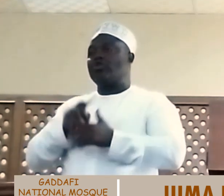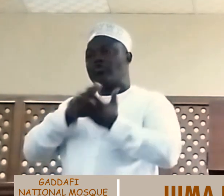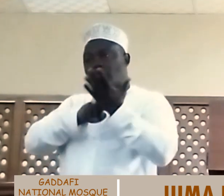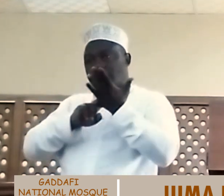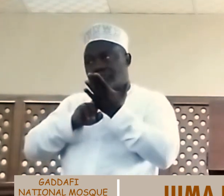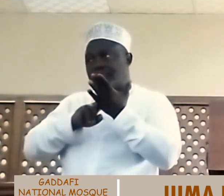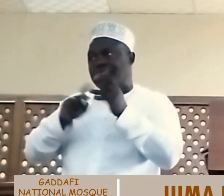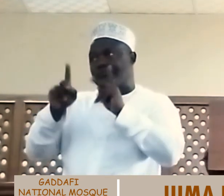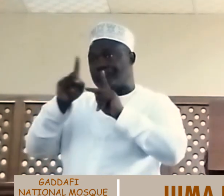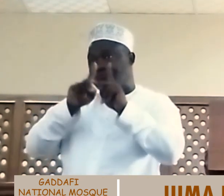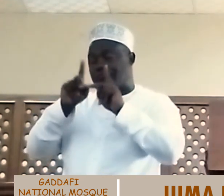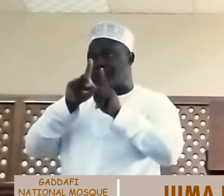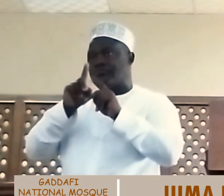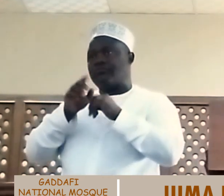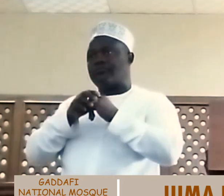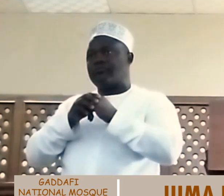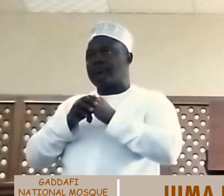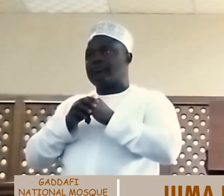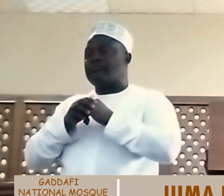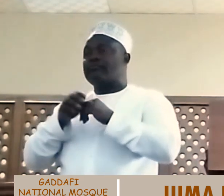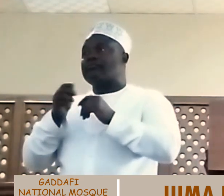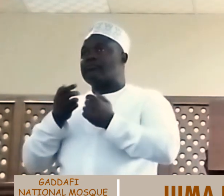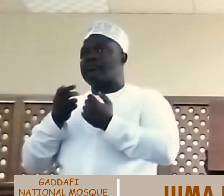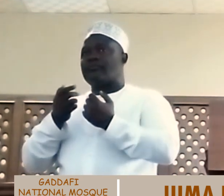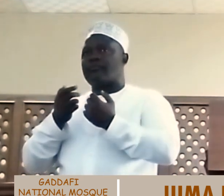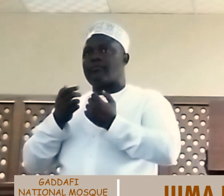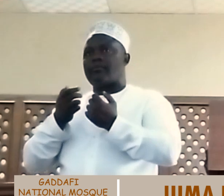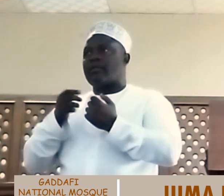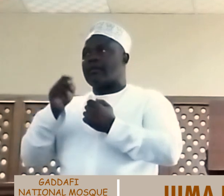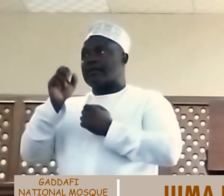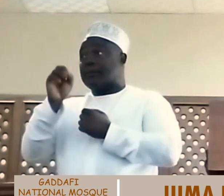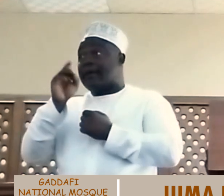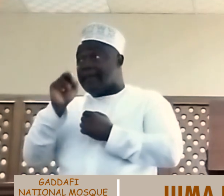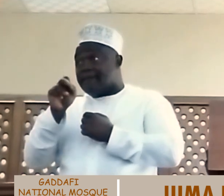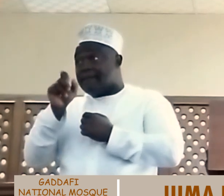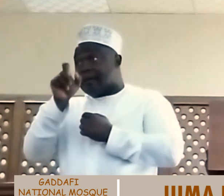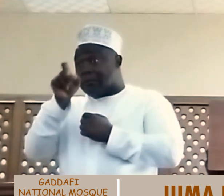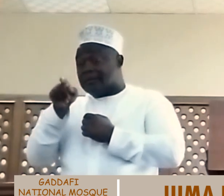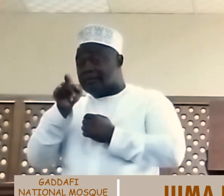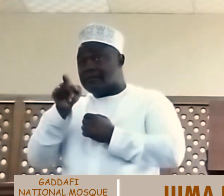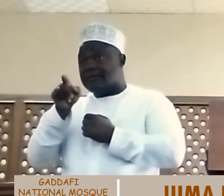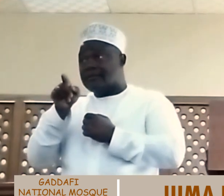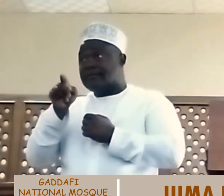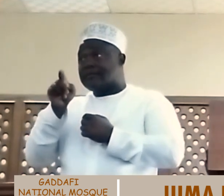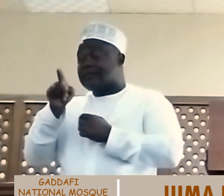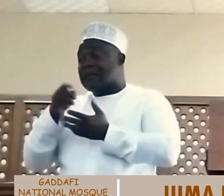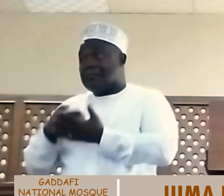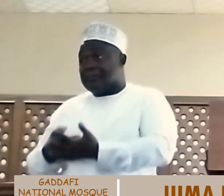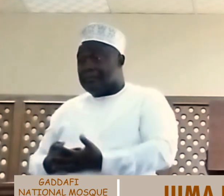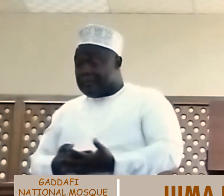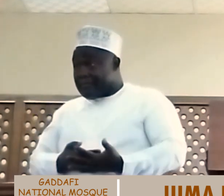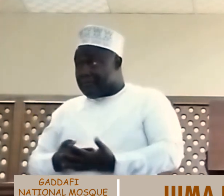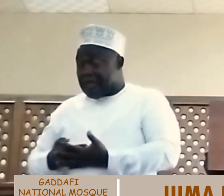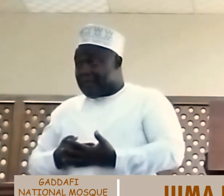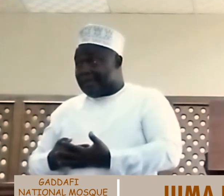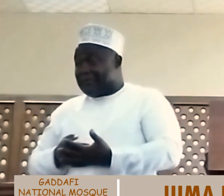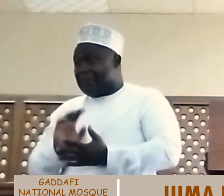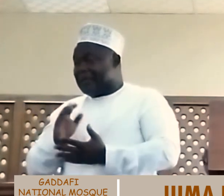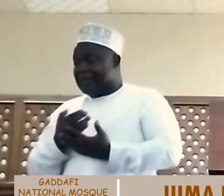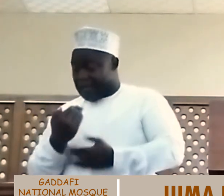ngegasa abantu wa waladun salihun yad'u lahu n'omwana gwalesenga